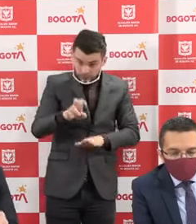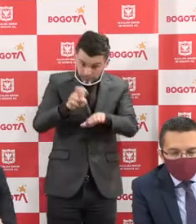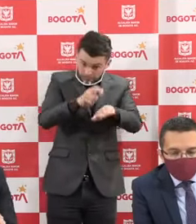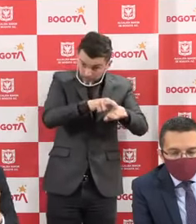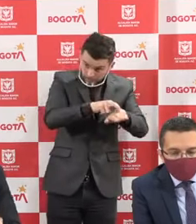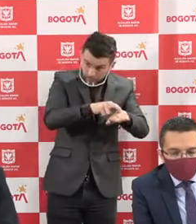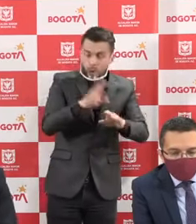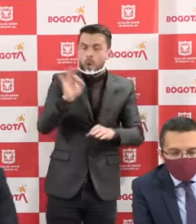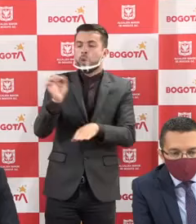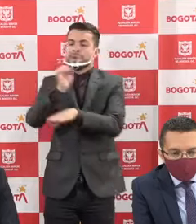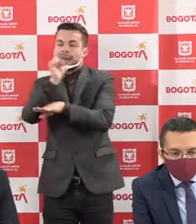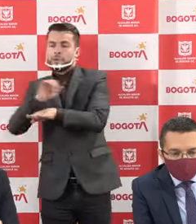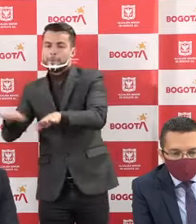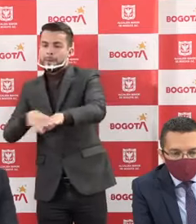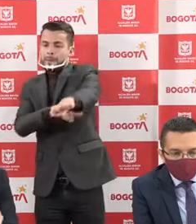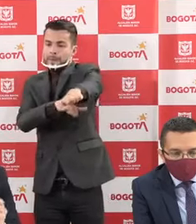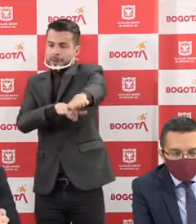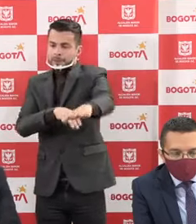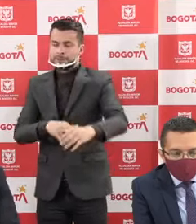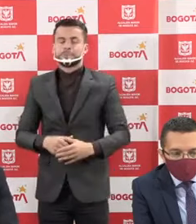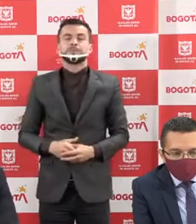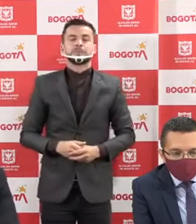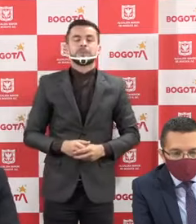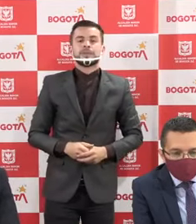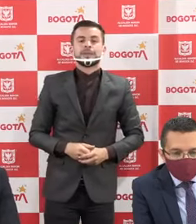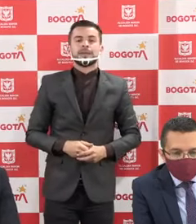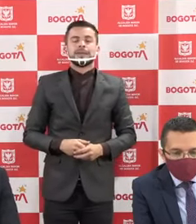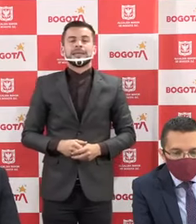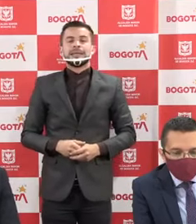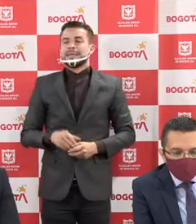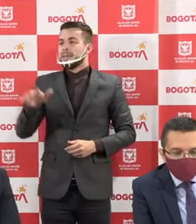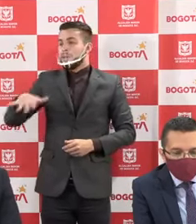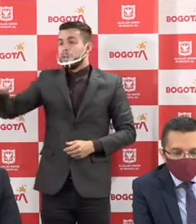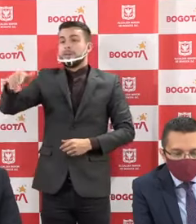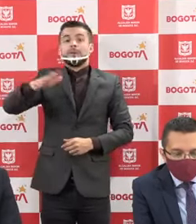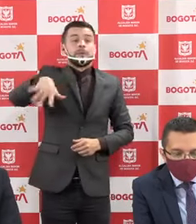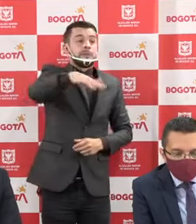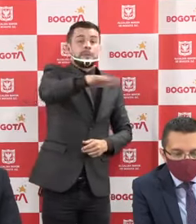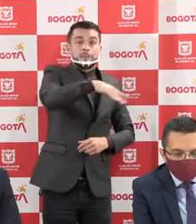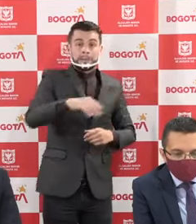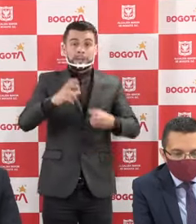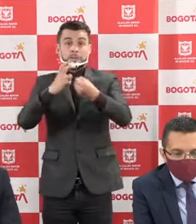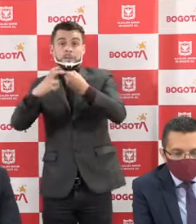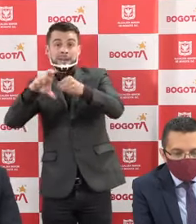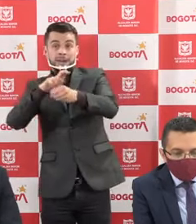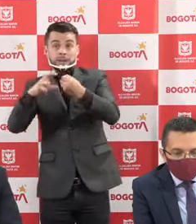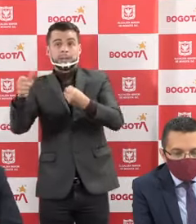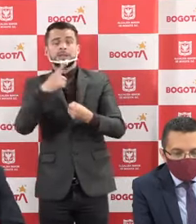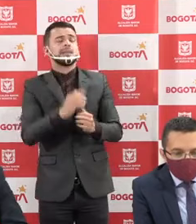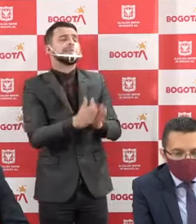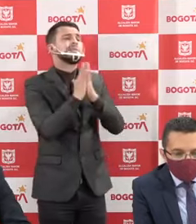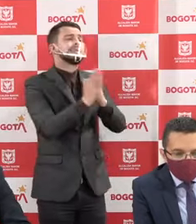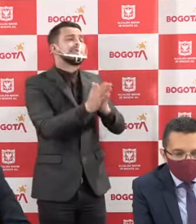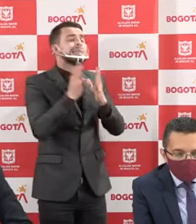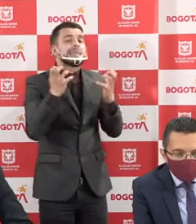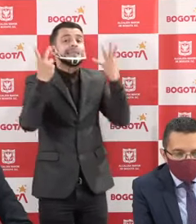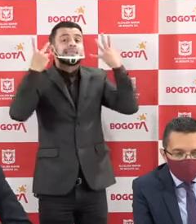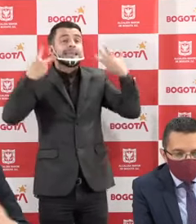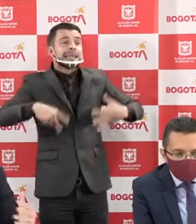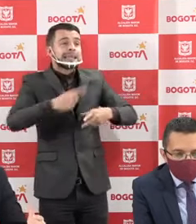todos los sectores por igual no solo fenalco que representa a los comerciantes todos nos piden trabajar siete días a la semana las universidades quieren